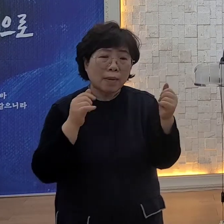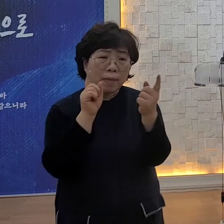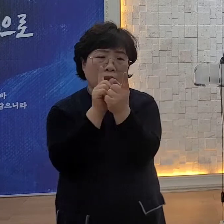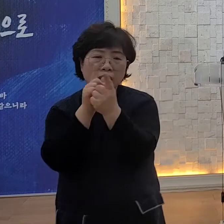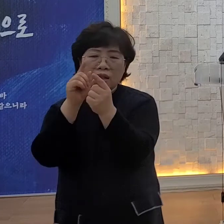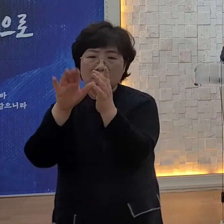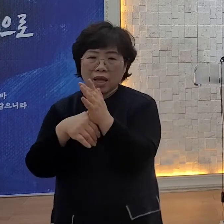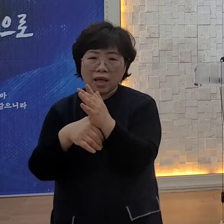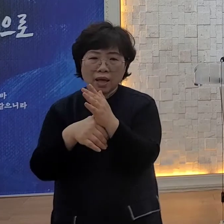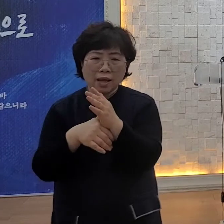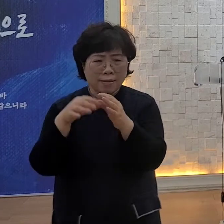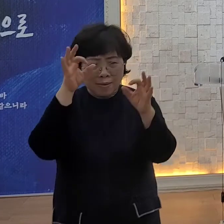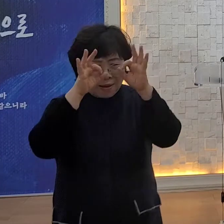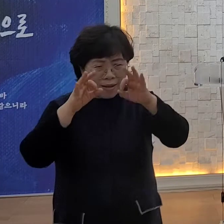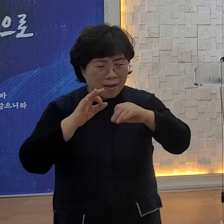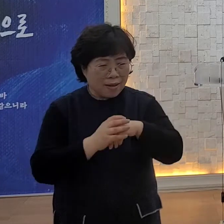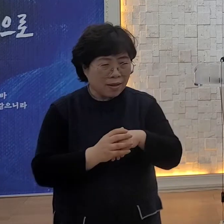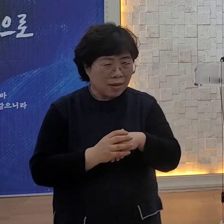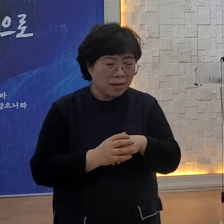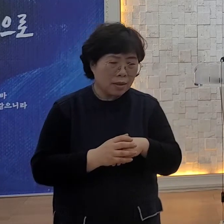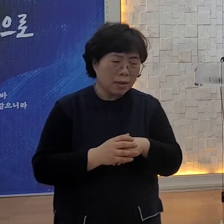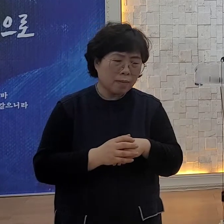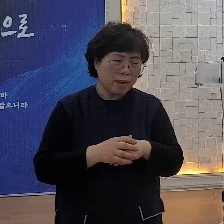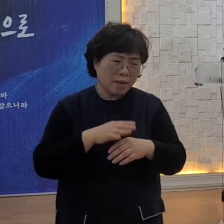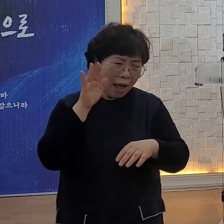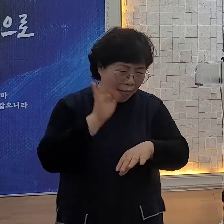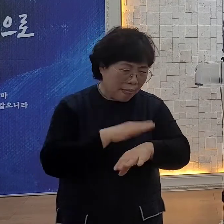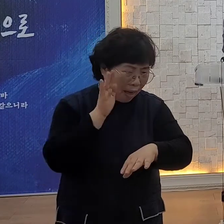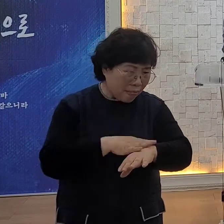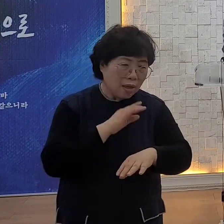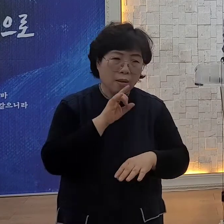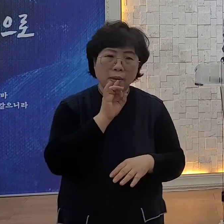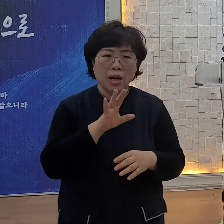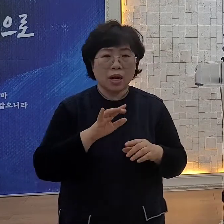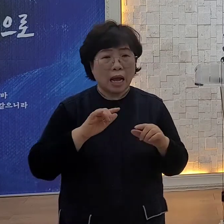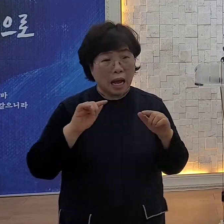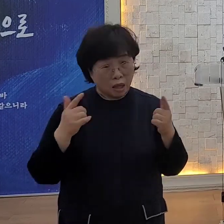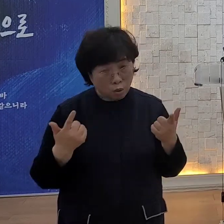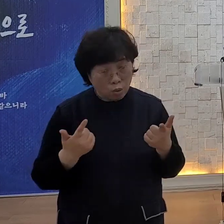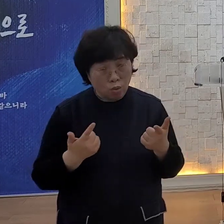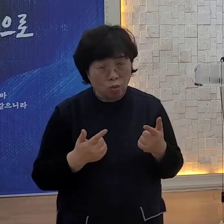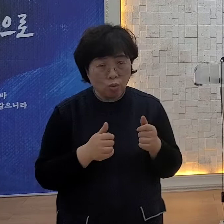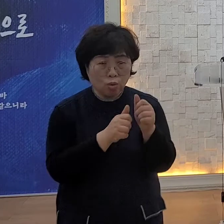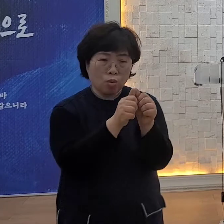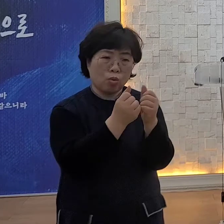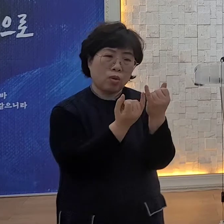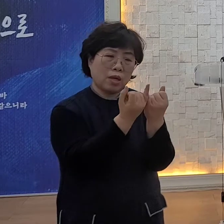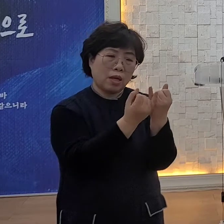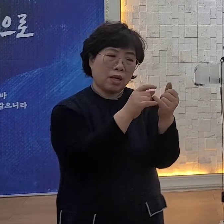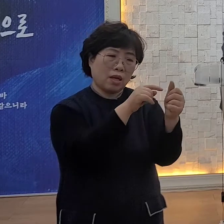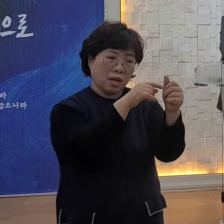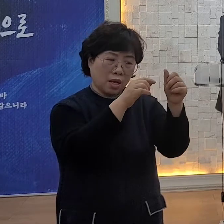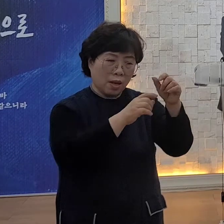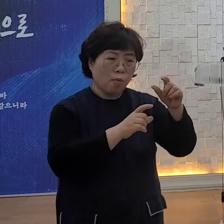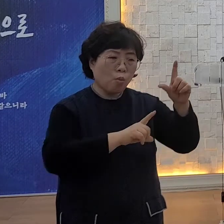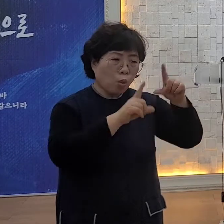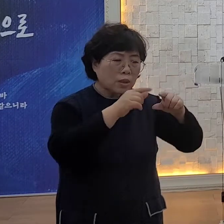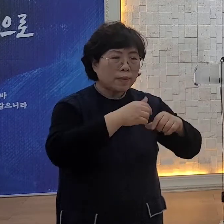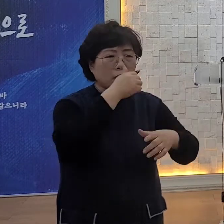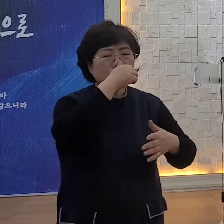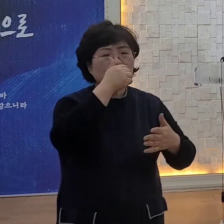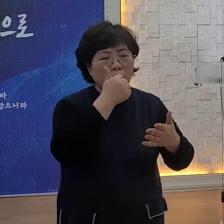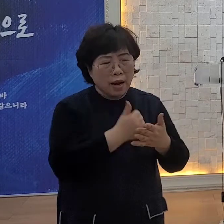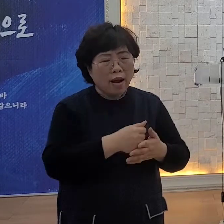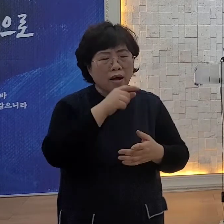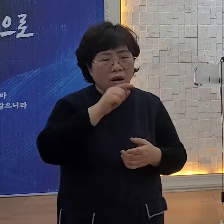하지 마라 이럴 필요까지는 없어요. 그러나 그 동성애를 하는 것에 대한 동성애 자체가 죄라는 사실을 여러분 아유